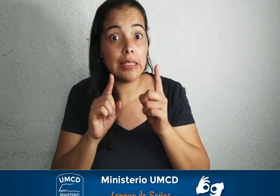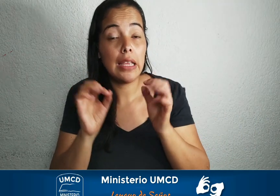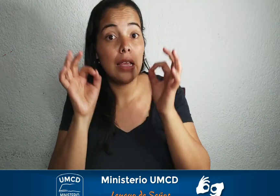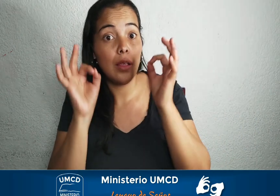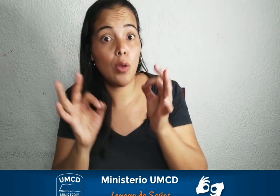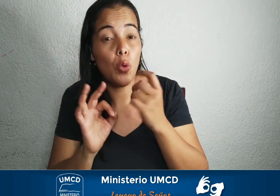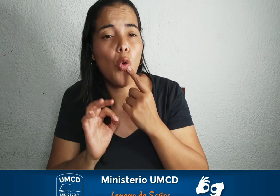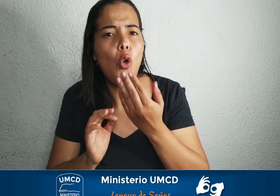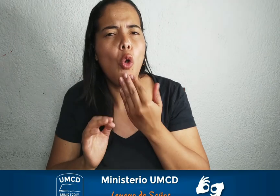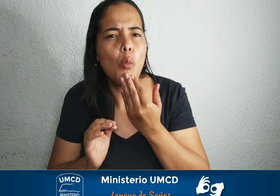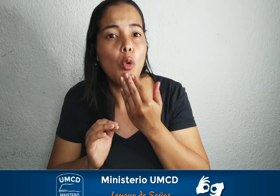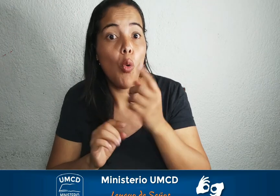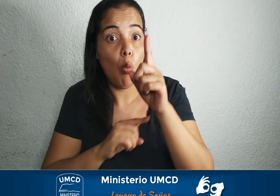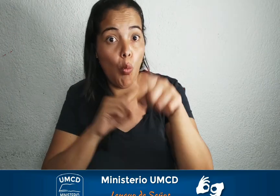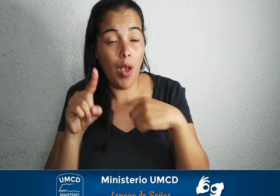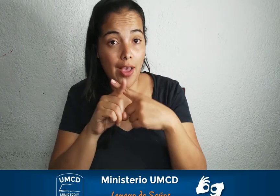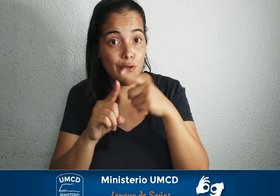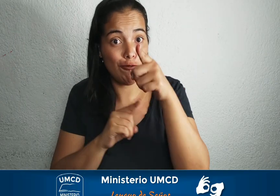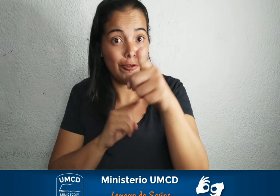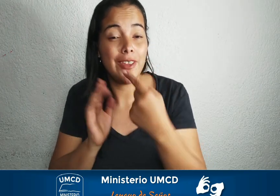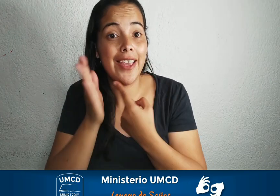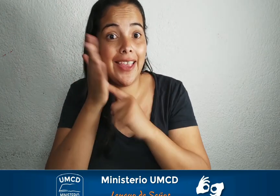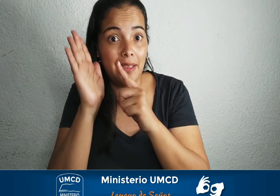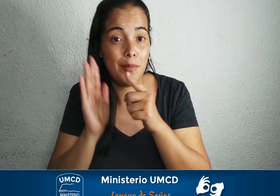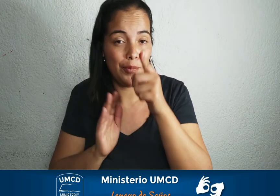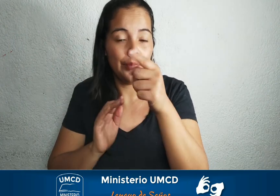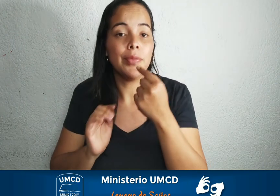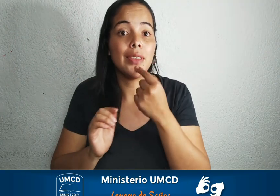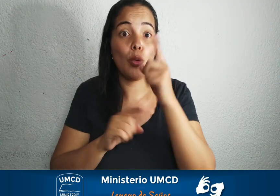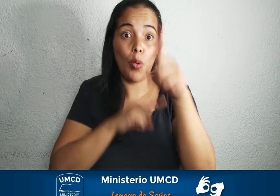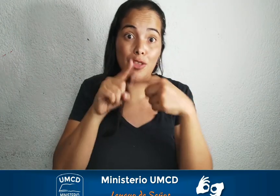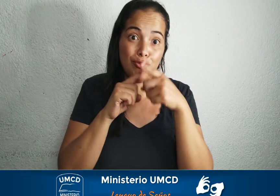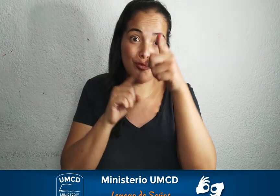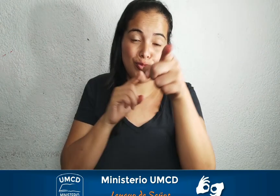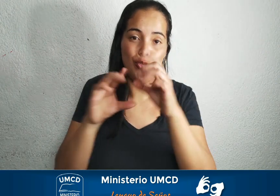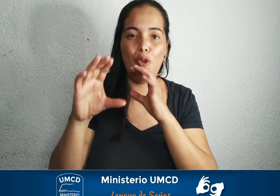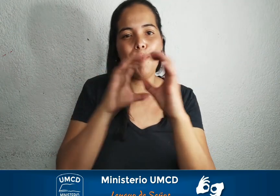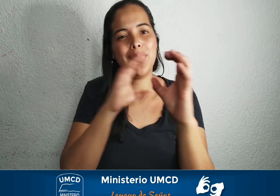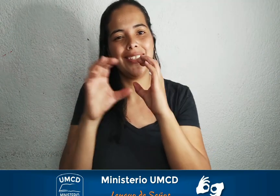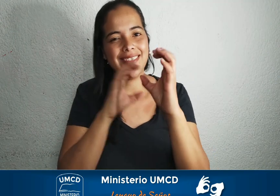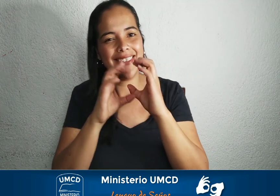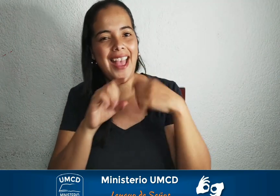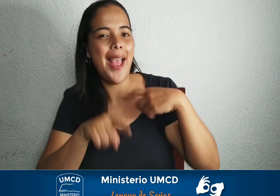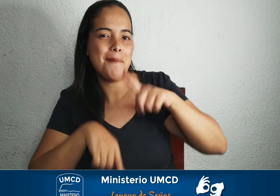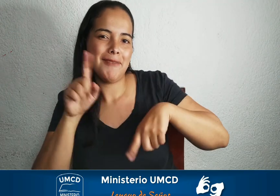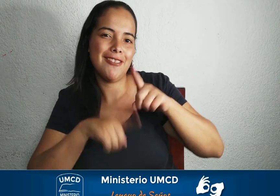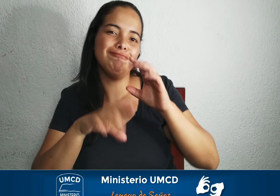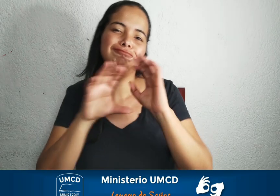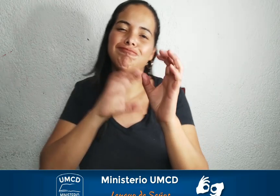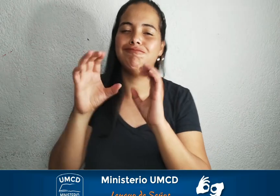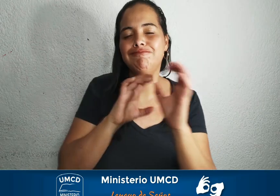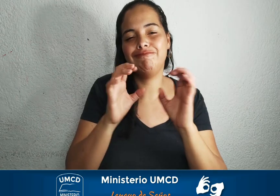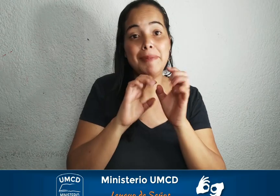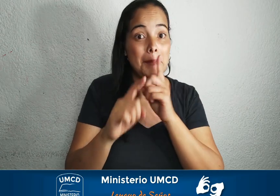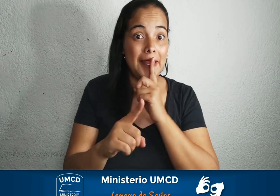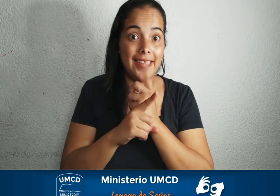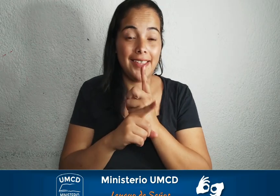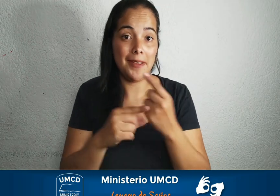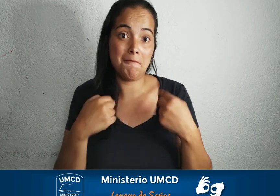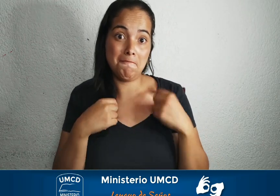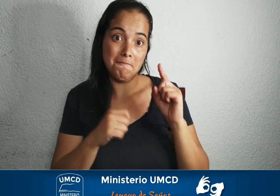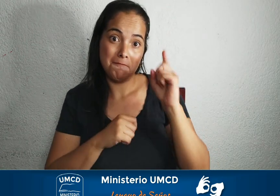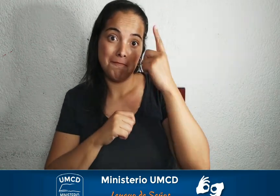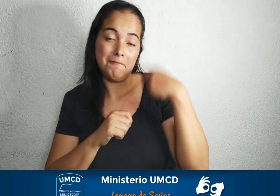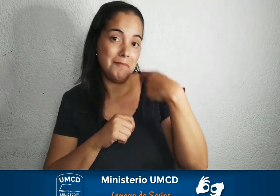el mensaje correcto de lo que escuchamos? En la comunicación existen varios elementos. En primer